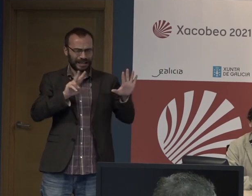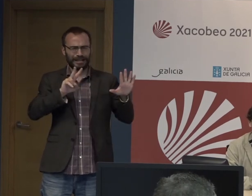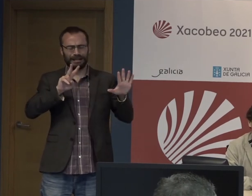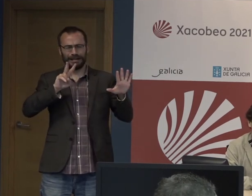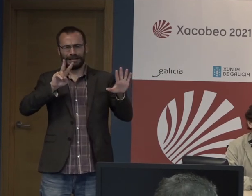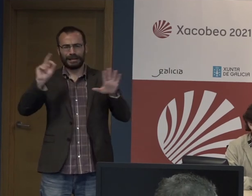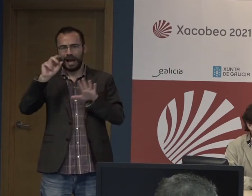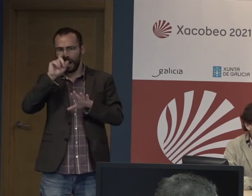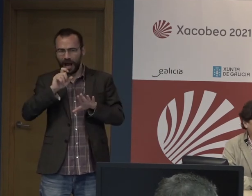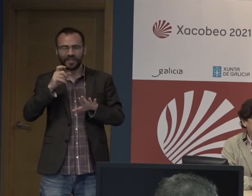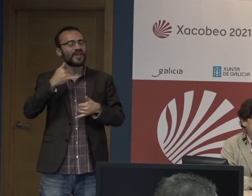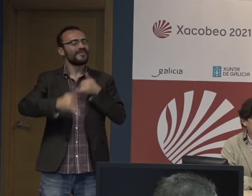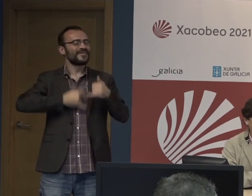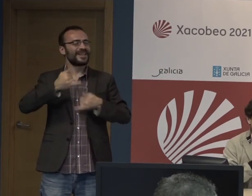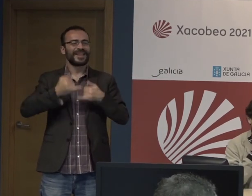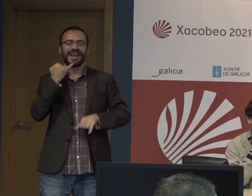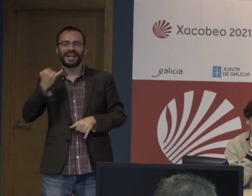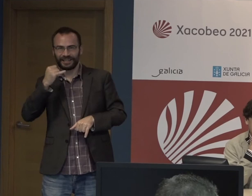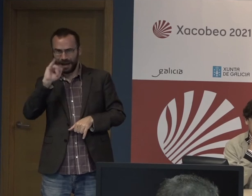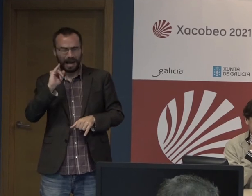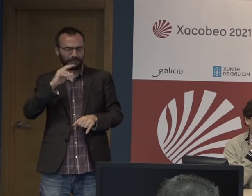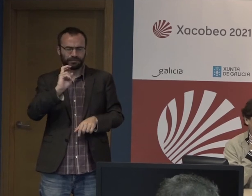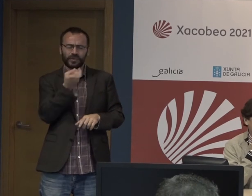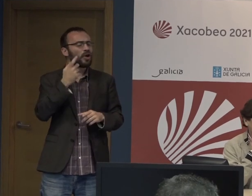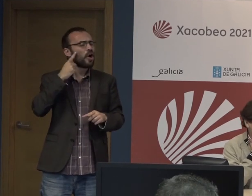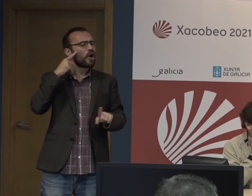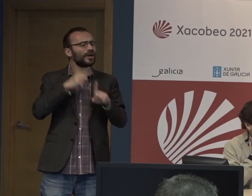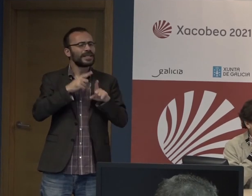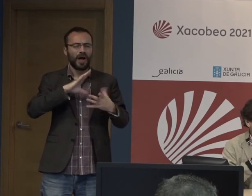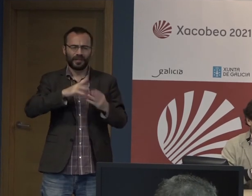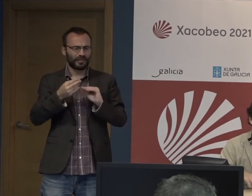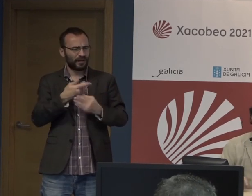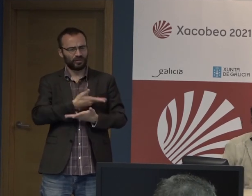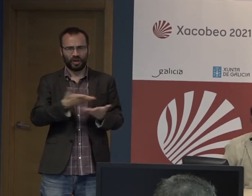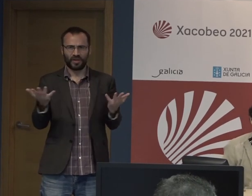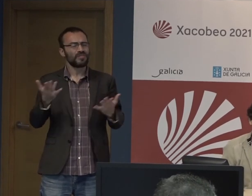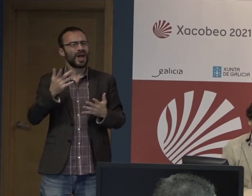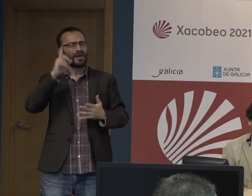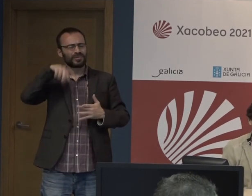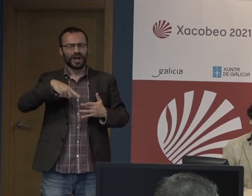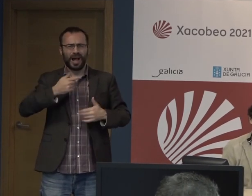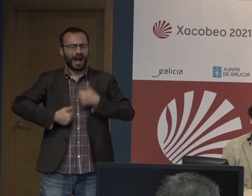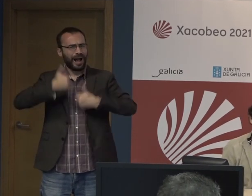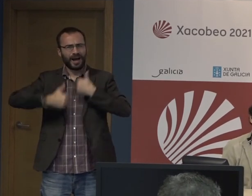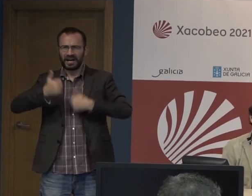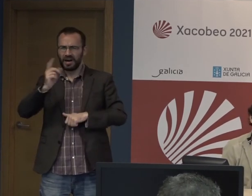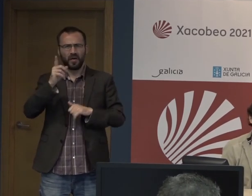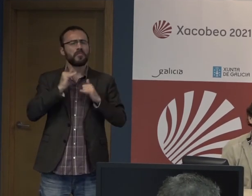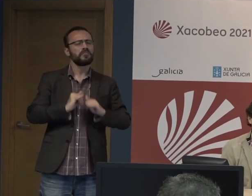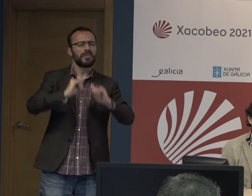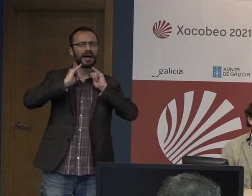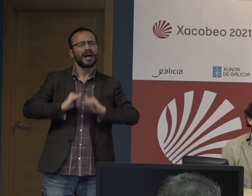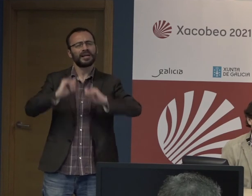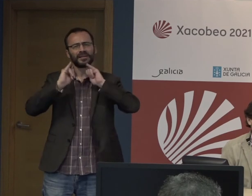así, que vienen bicieléctricas, o sea, hay de todo tipo, entonces hay que adaptar, no es una carrera, es un paseo que además da la oportunidad